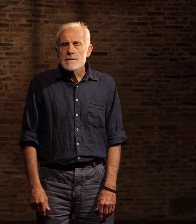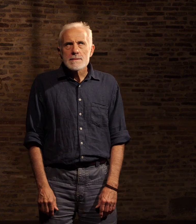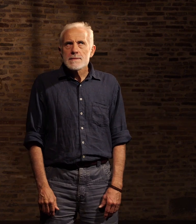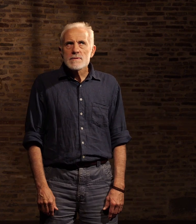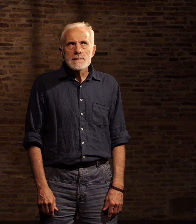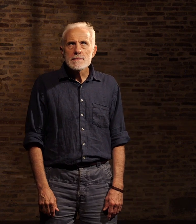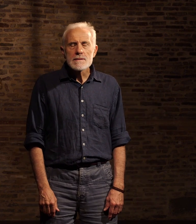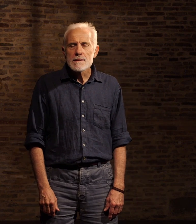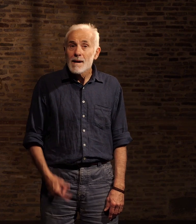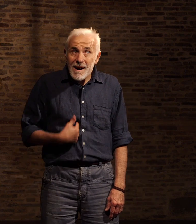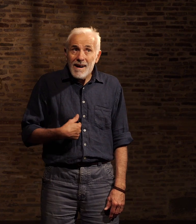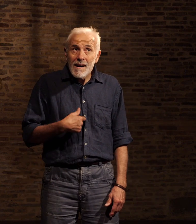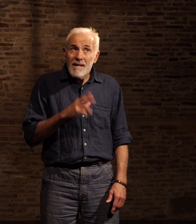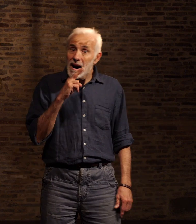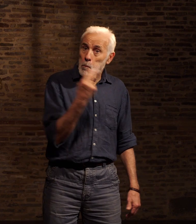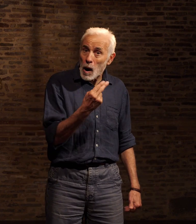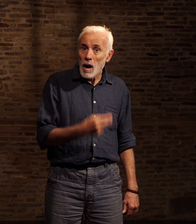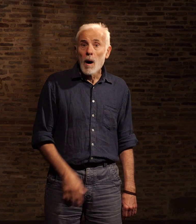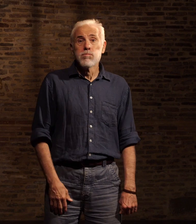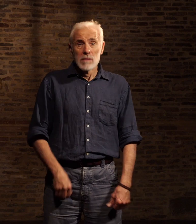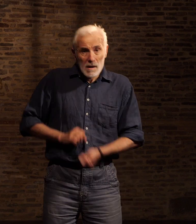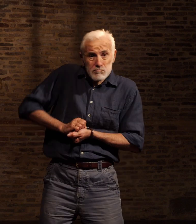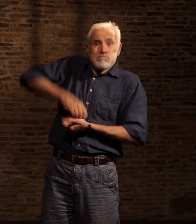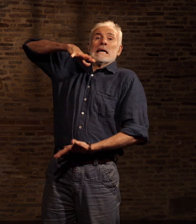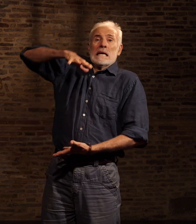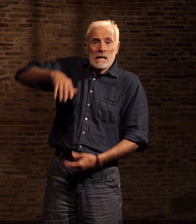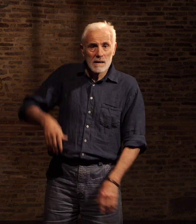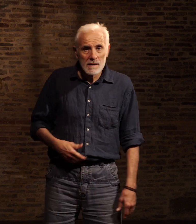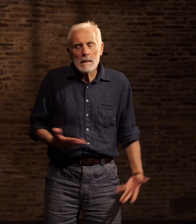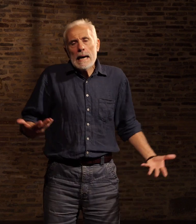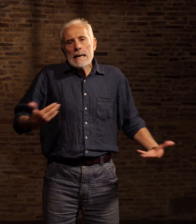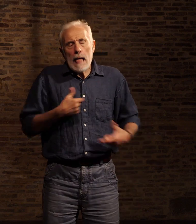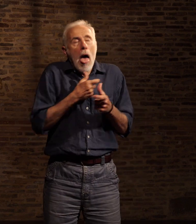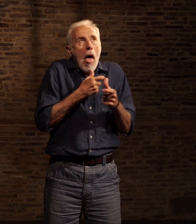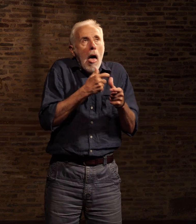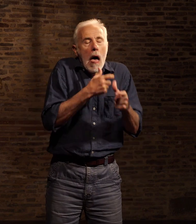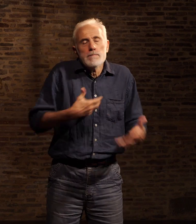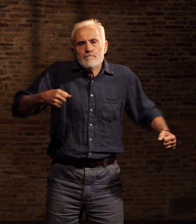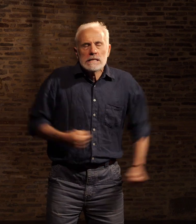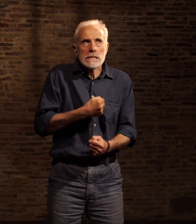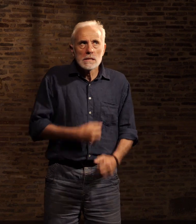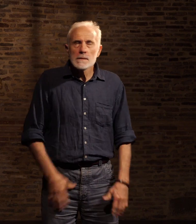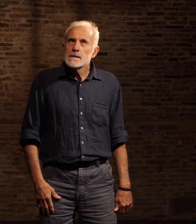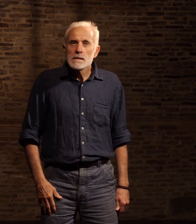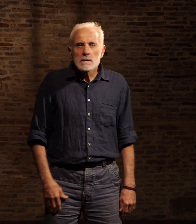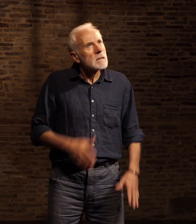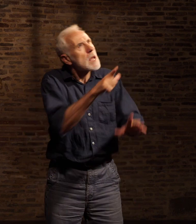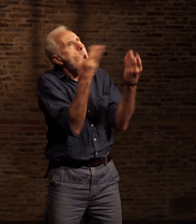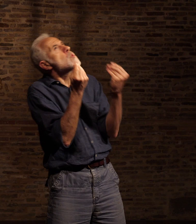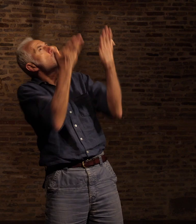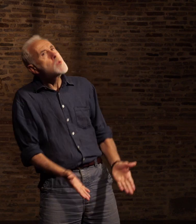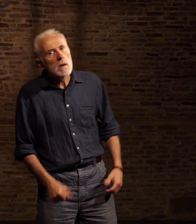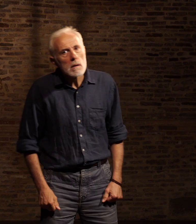ce que j'avais à dire si seulement je pouvais parler son bégayer je leur ai demandé où il était passé